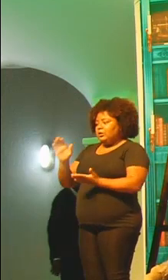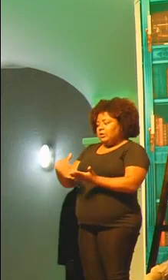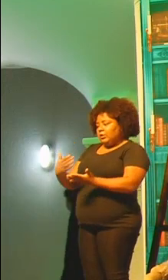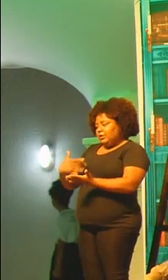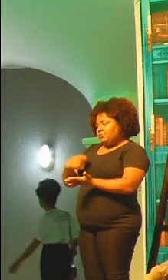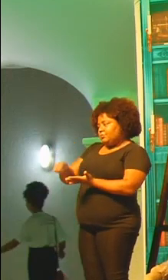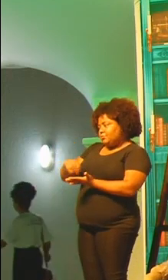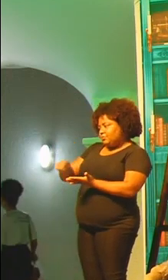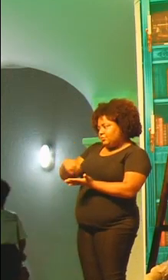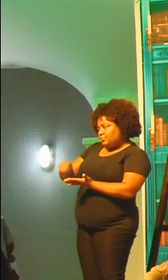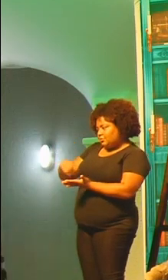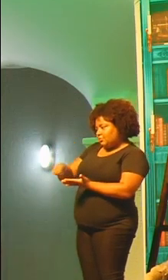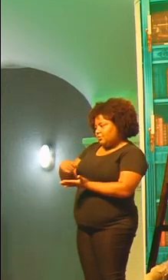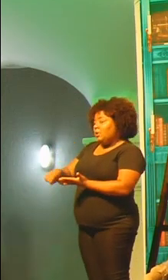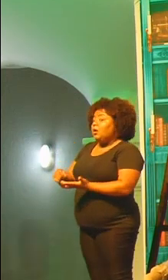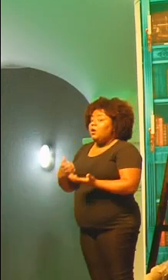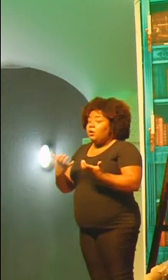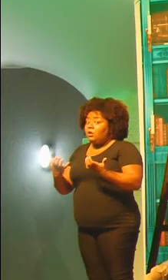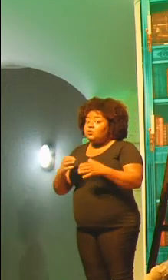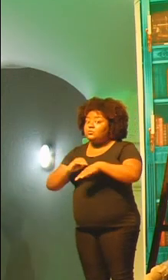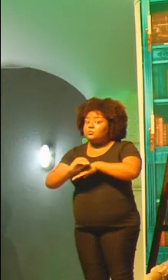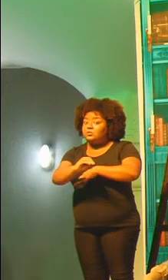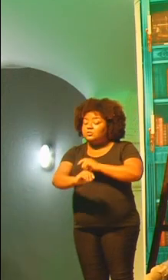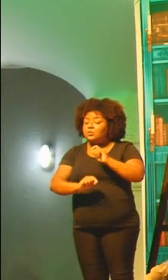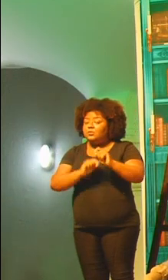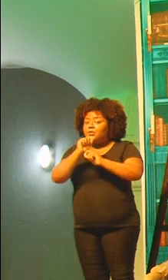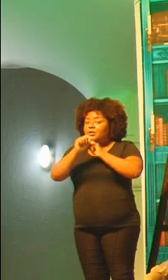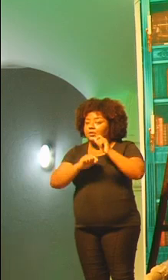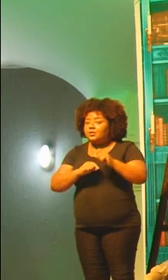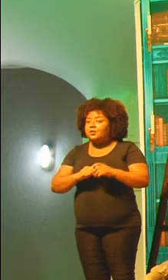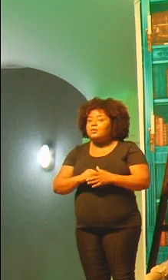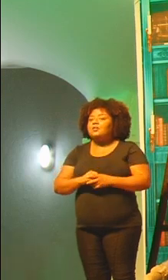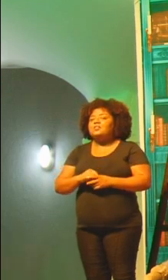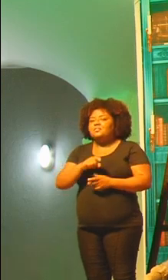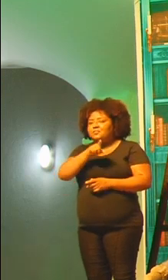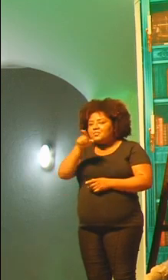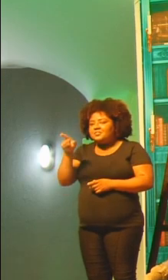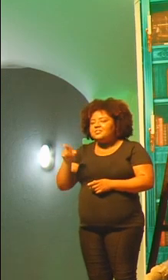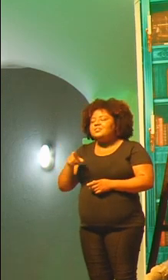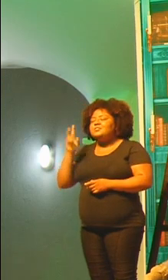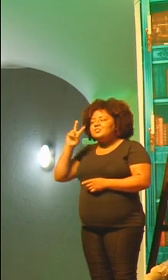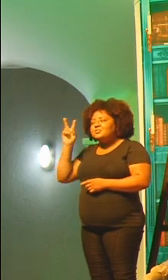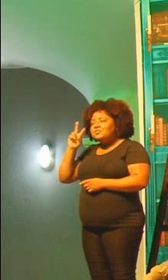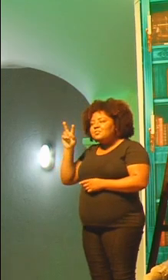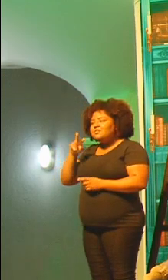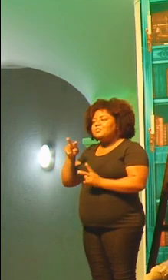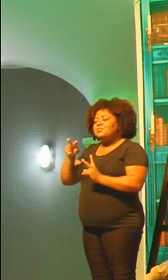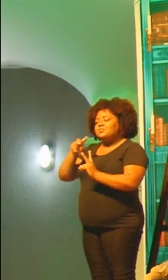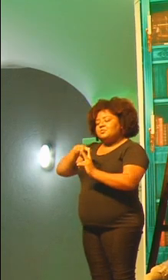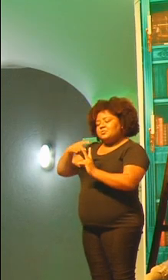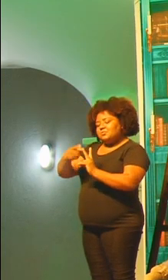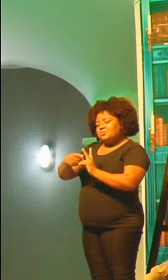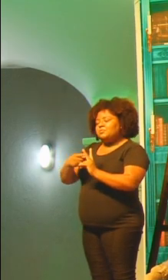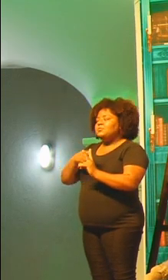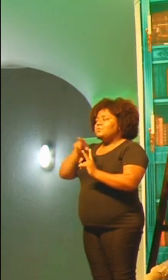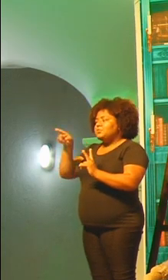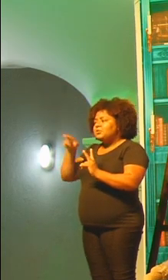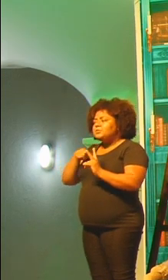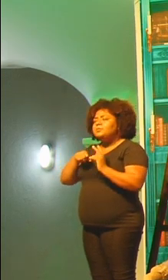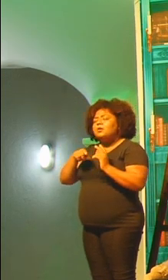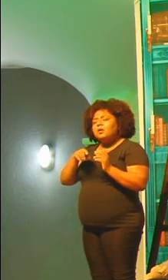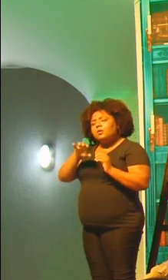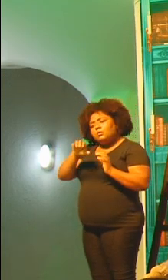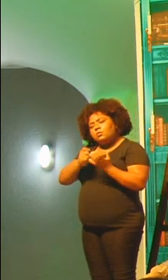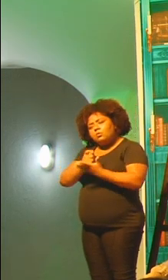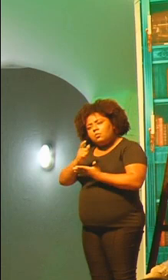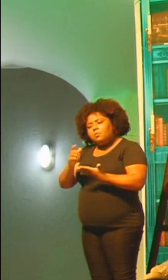livros aqui fora. E eu recomendo, sugiro que vocês conheçam essas duas grandes obras. Bom,